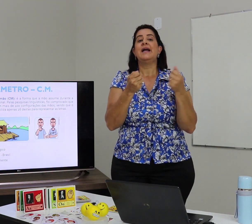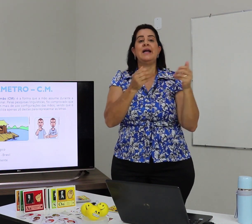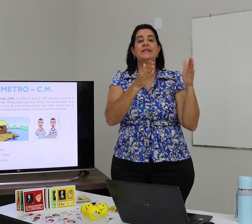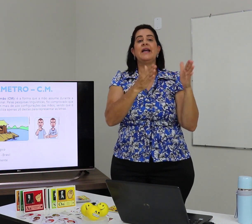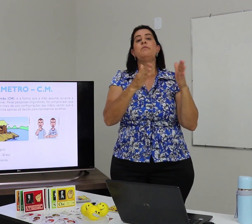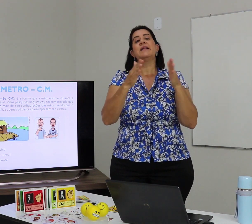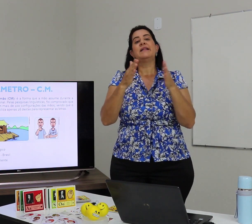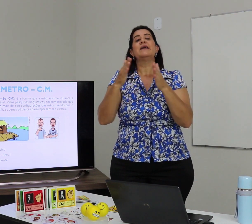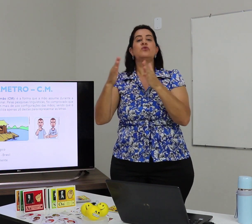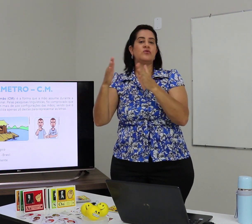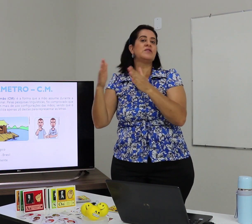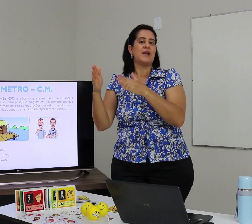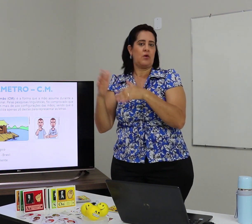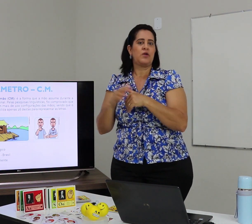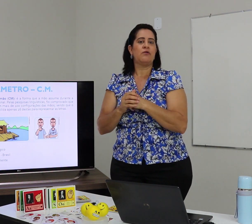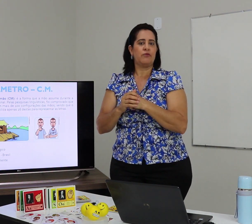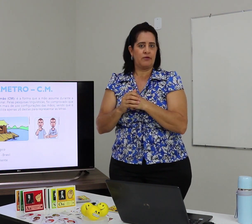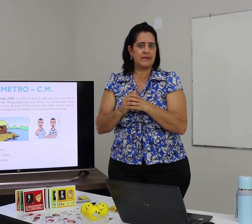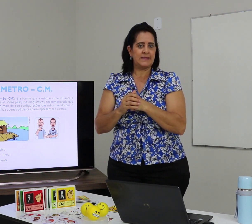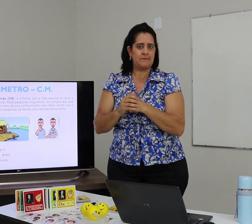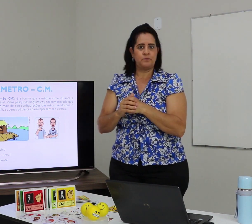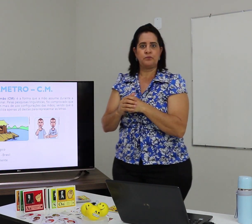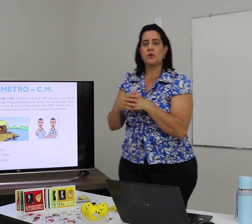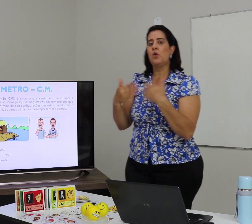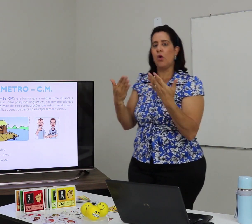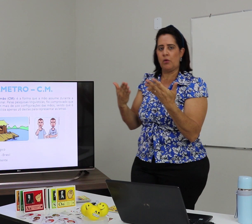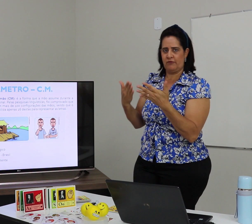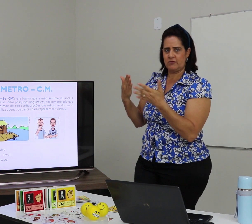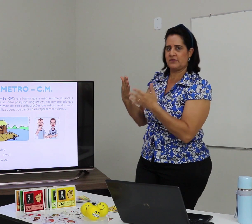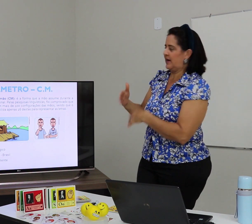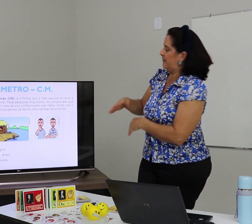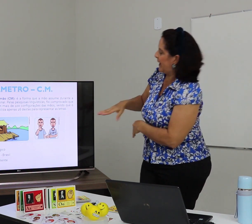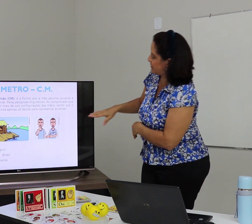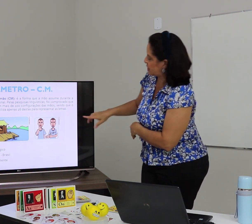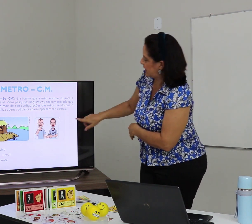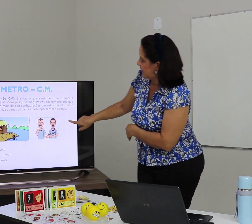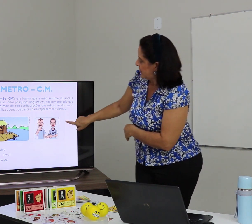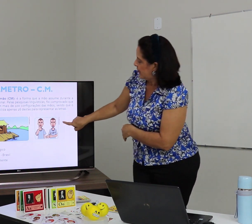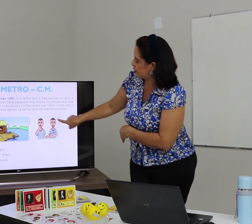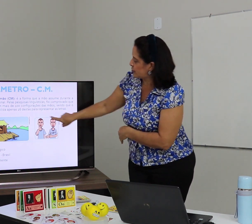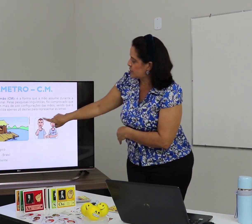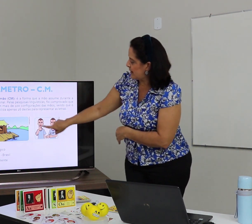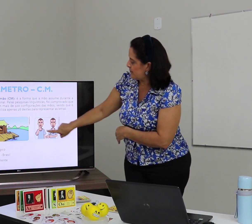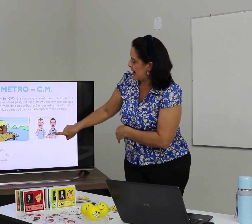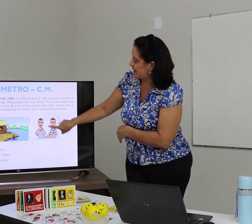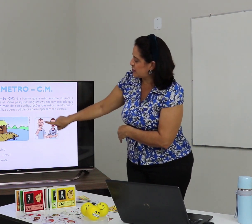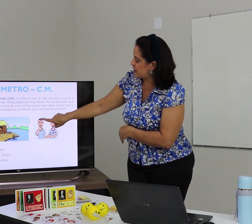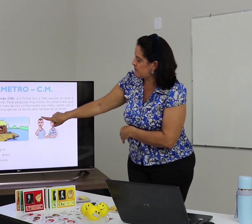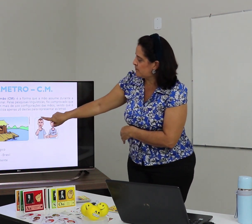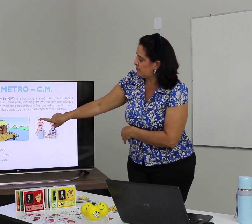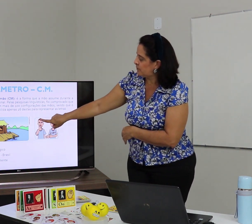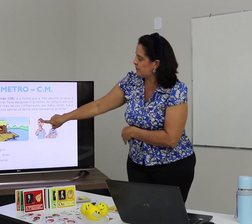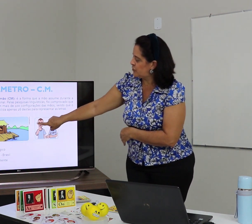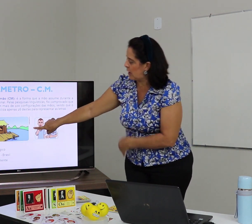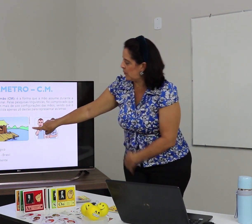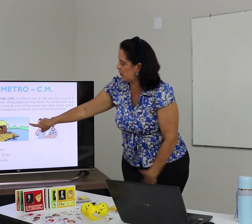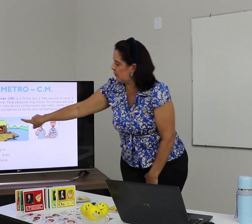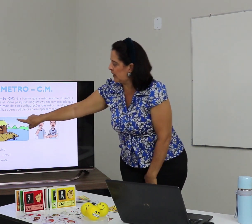sinalizar, dependendo do sinal que eu for fazer. Como? Vamos ver na prática? Eu trouxe uma imagem de algo que eu